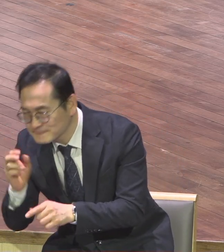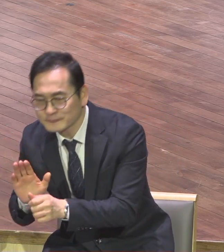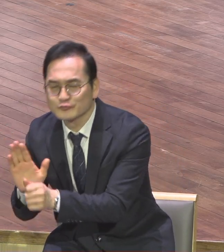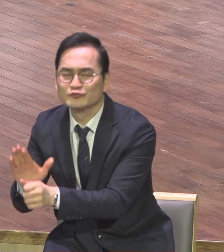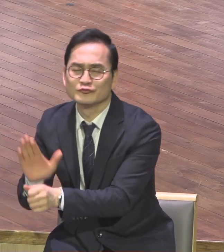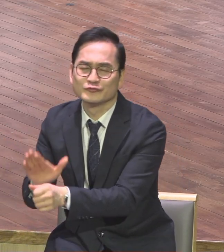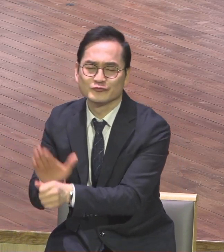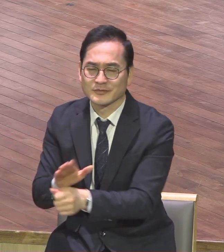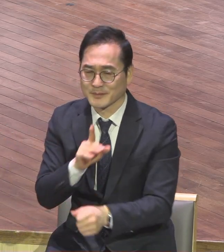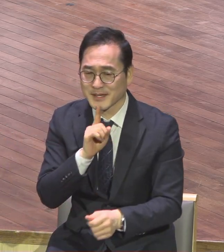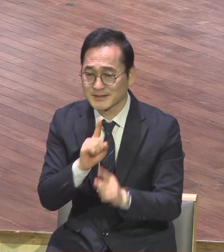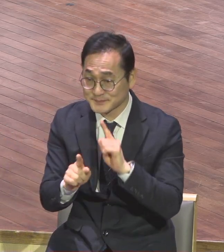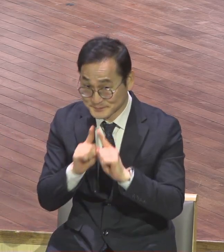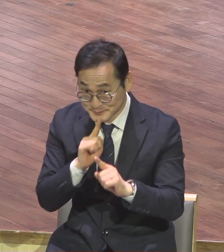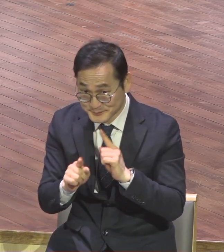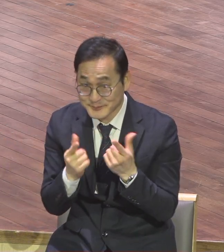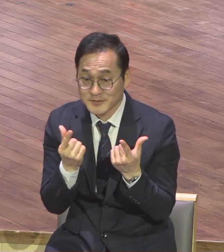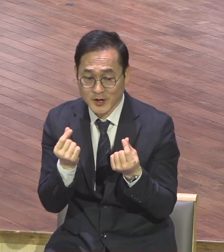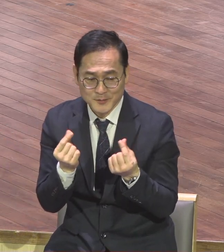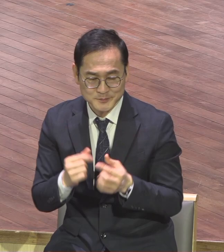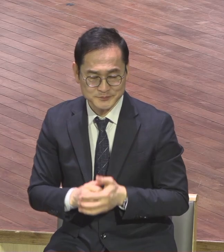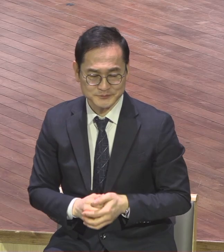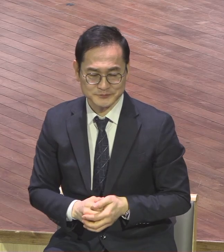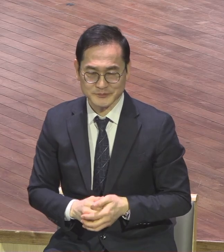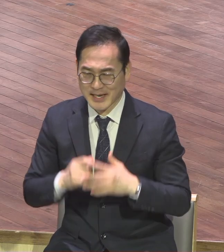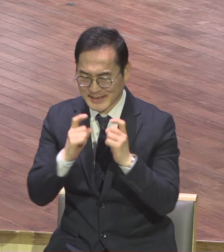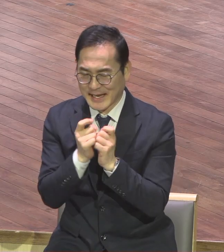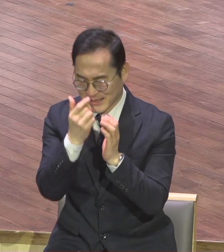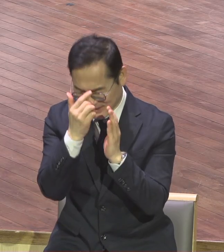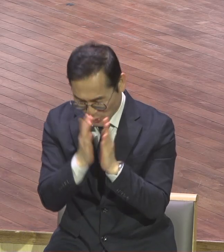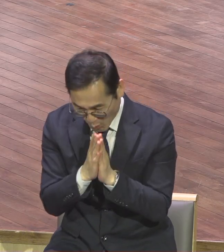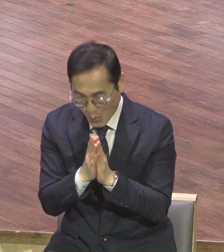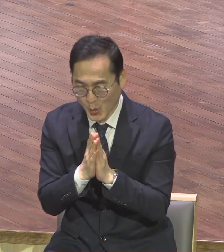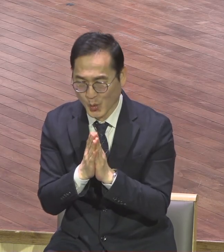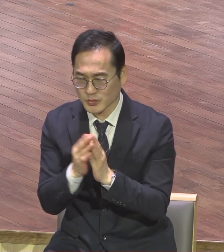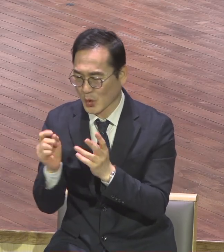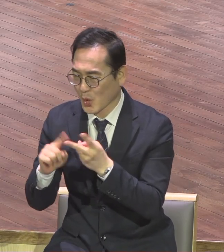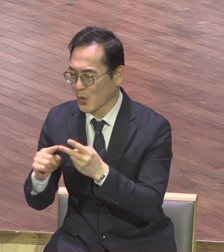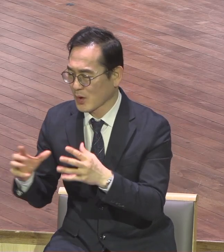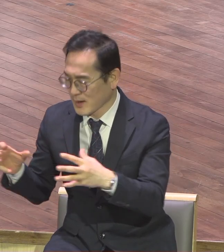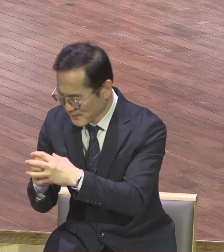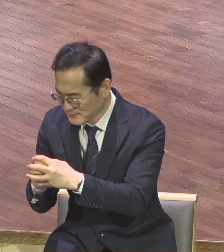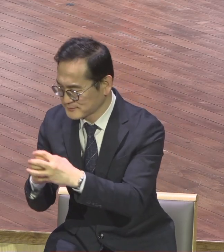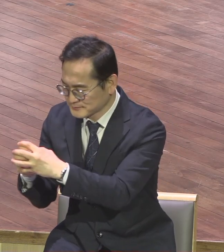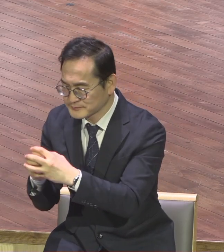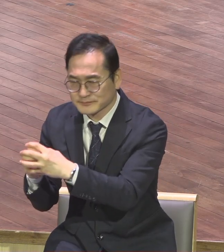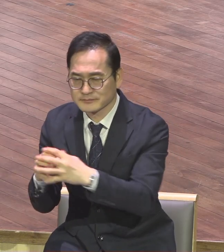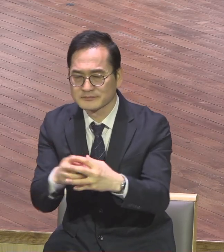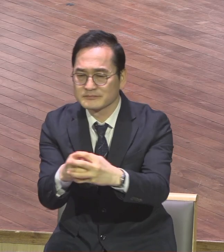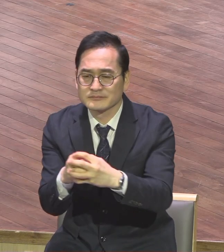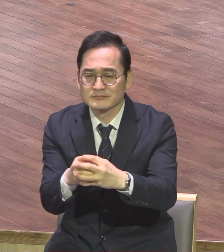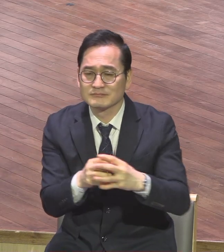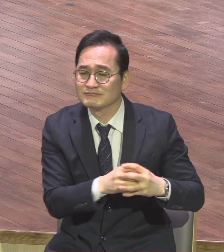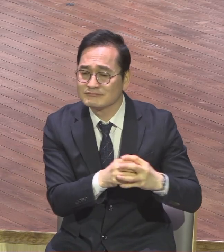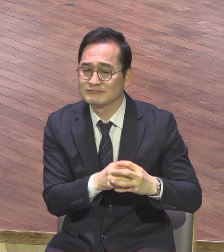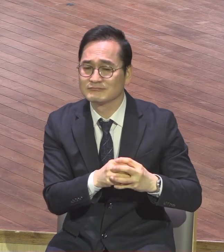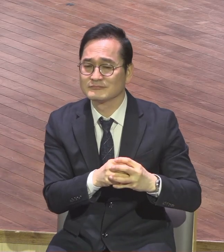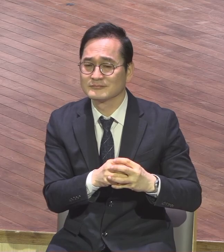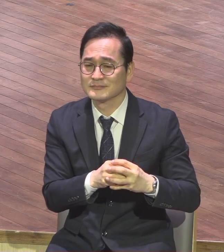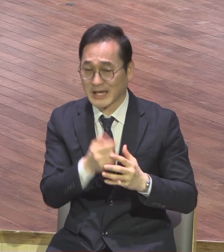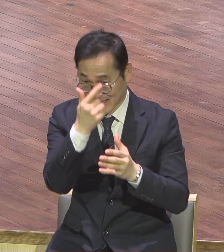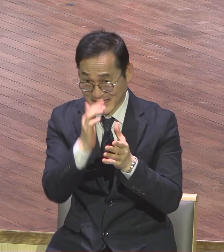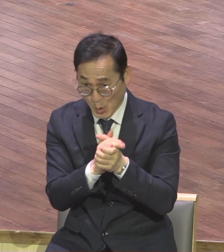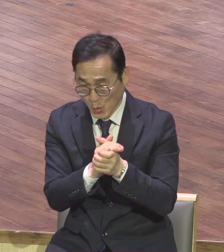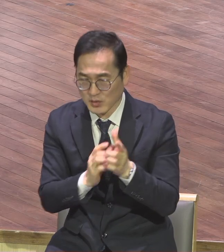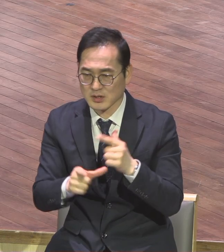기도도 중요하지만은 우리 기독교는요 같이 함께 120명이 함께 이 세 사람이 함께